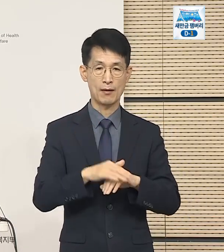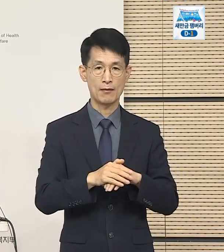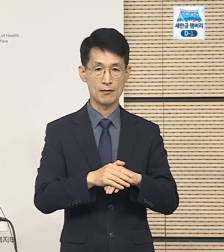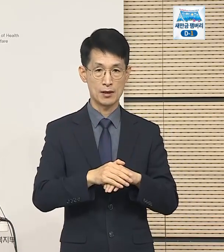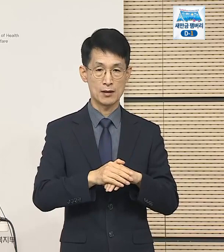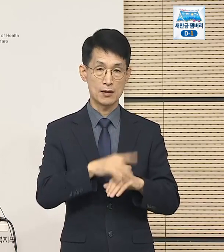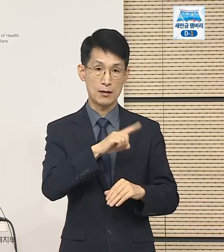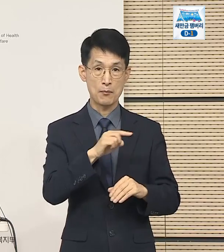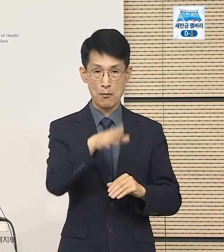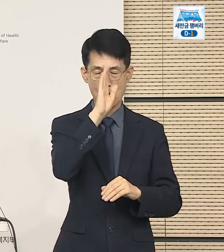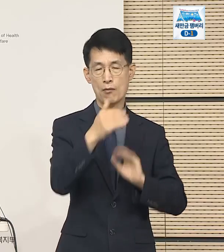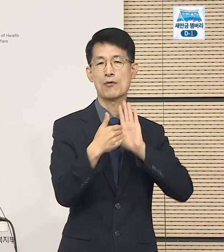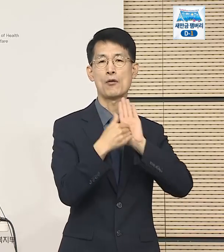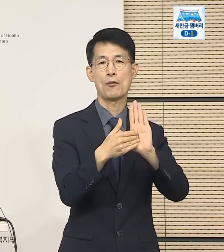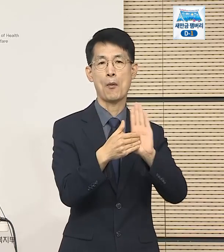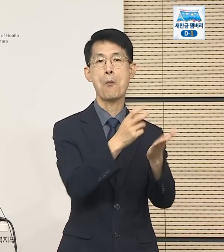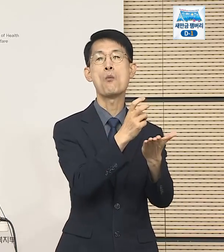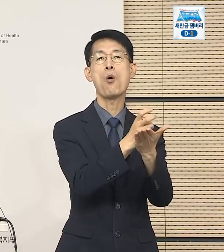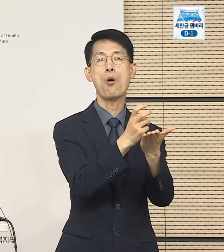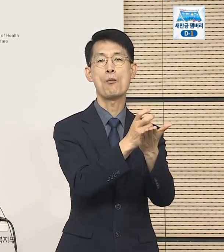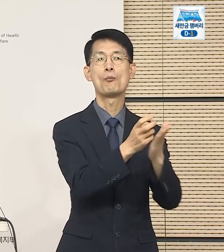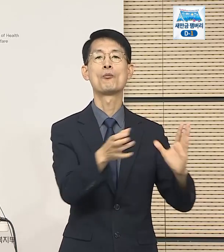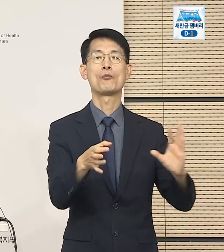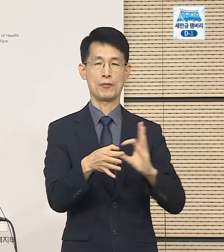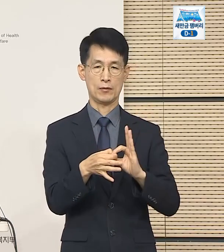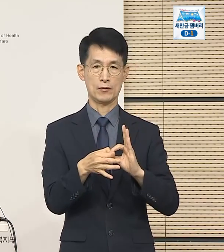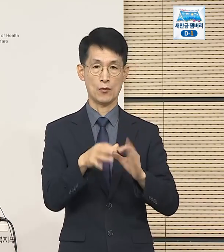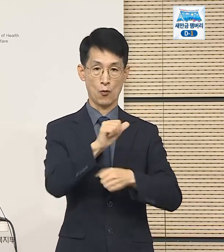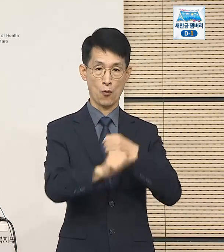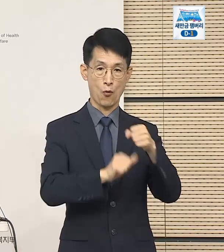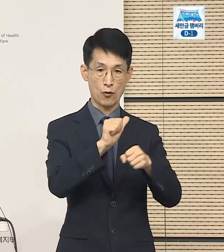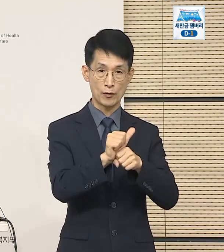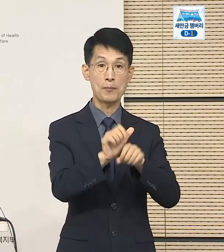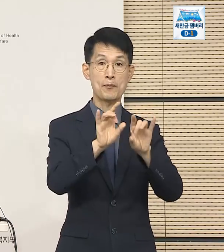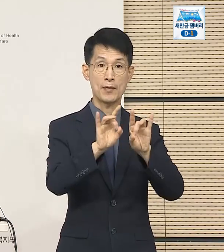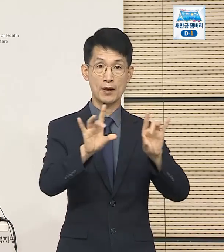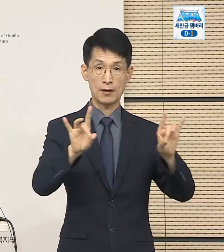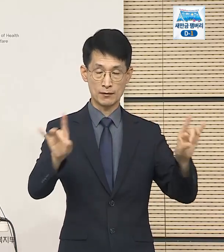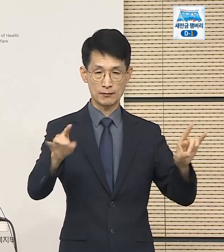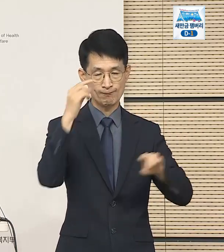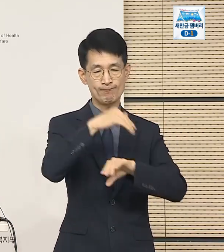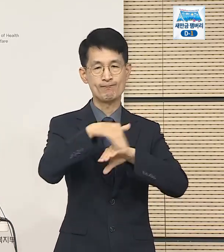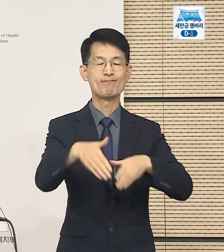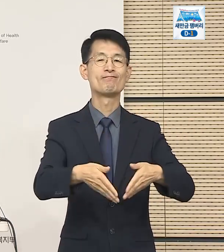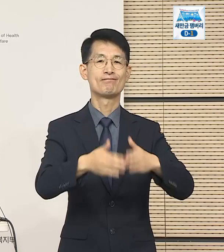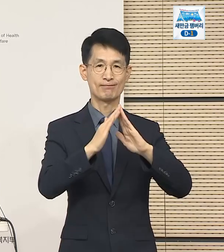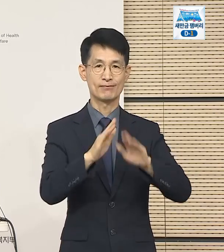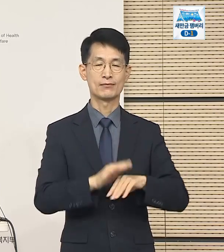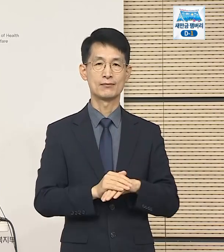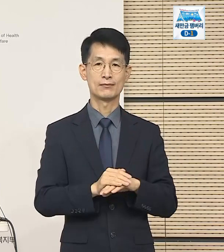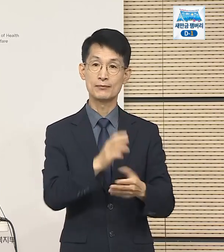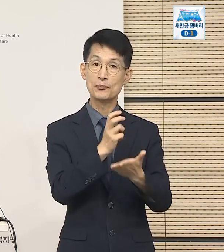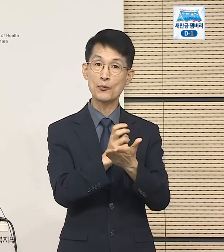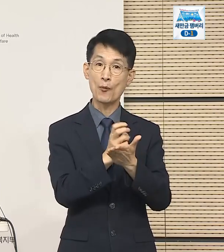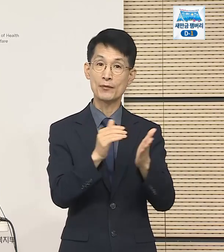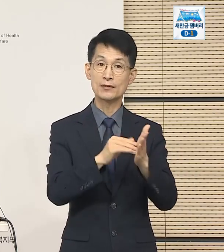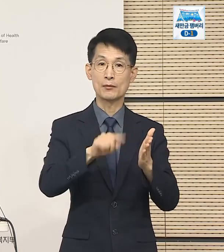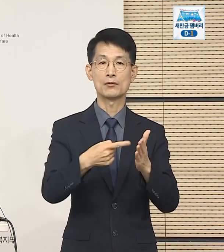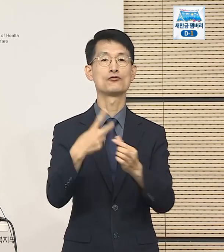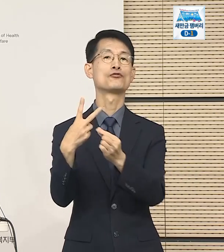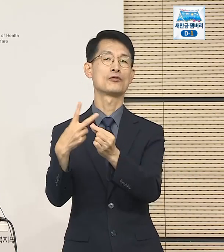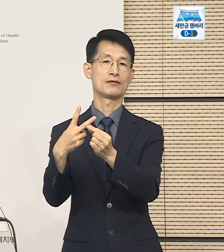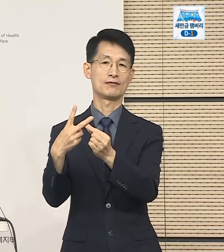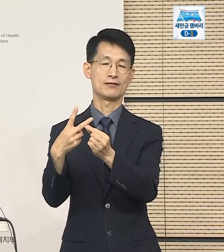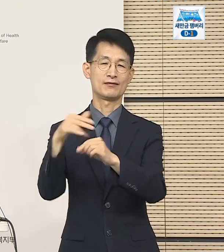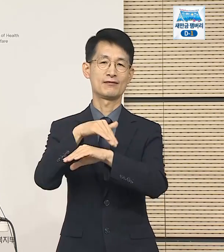심뇌혈관 질환의 예방 및 관리에 관한 법률에 근거해서 5년마다 수립하고 있습니다 이번은 법 제정 이후 두 번째